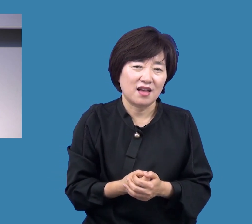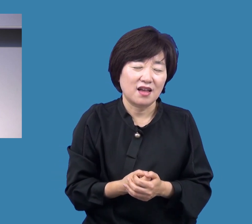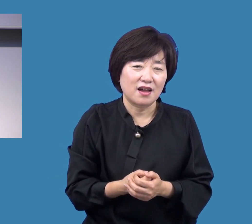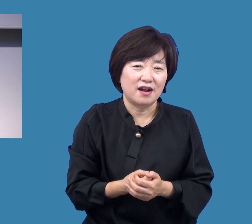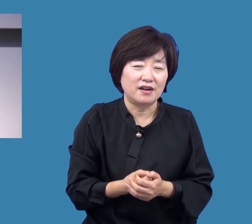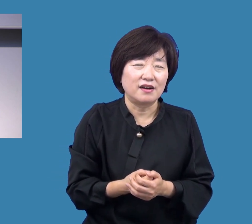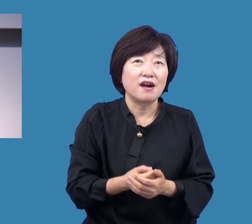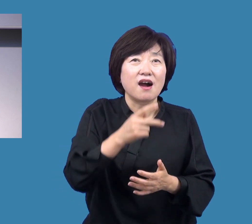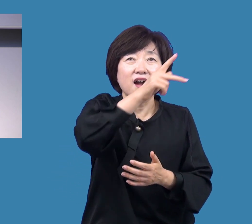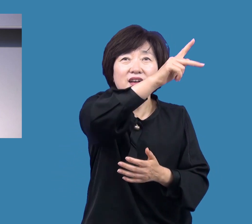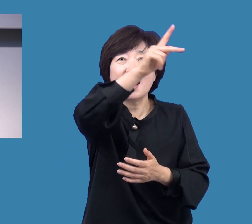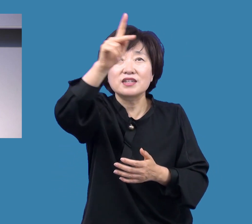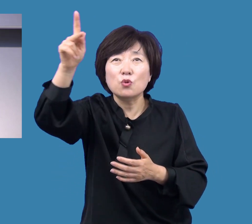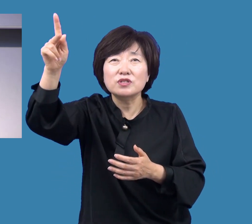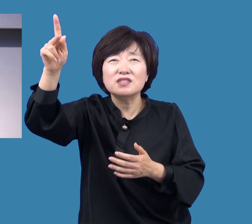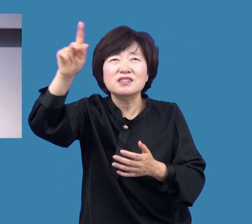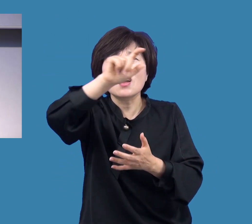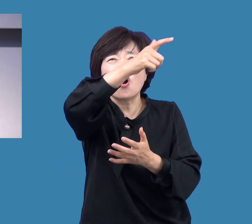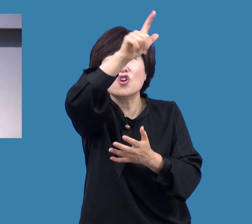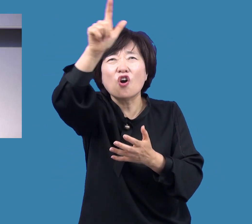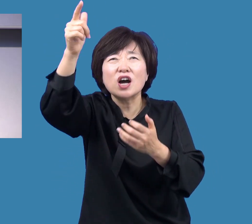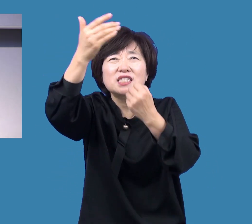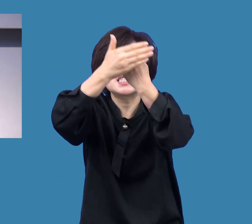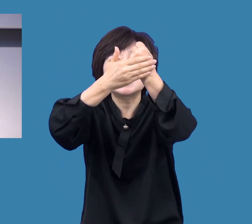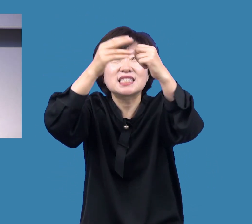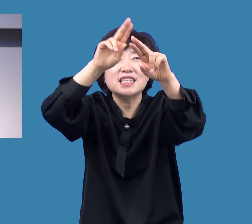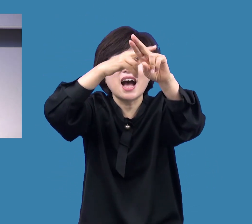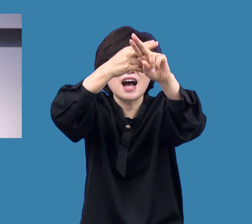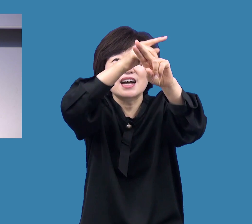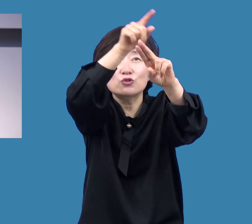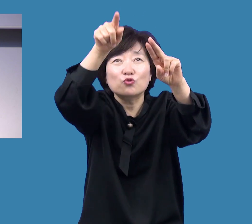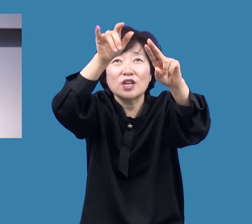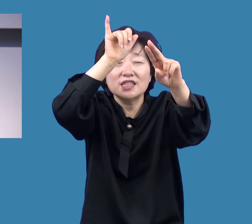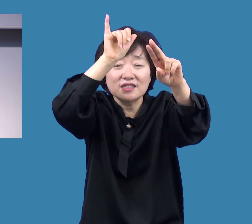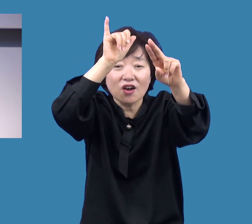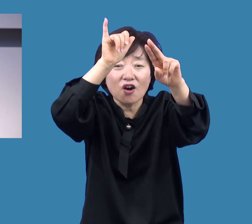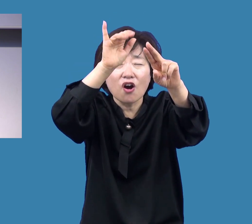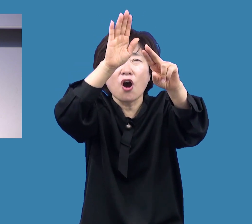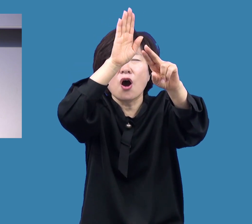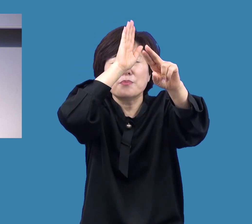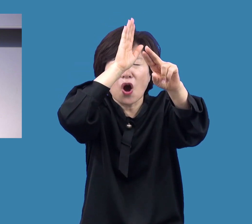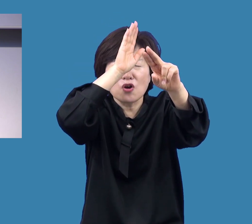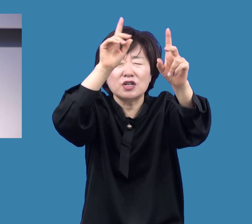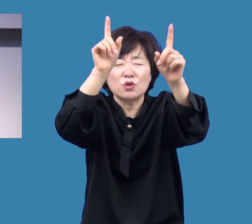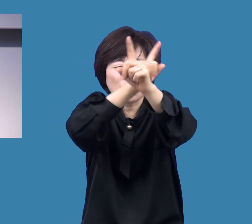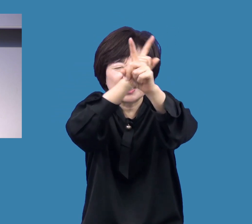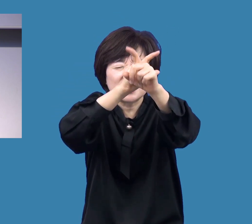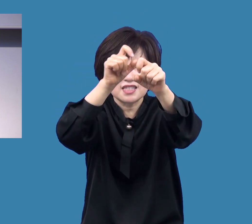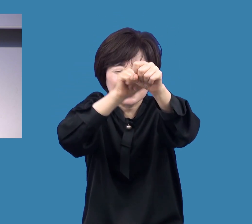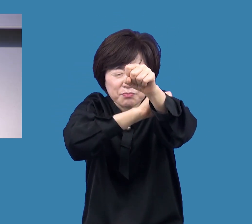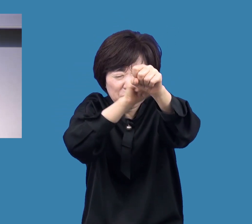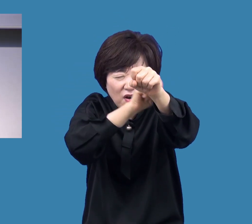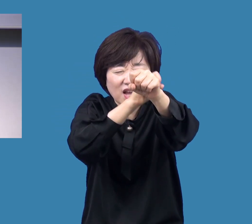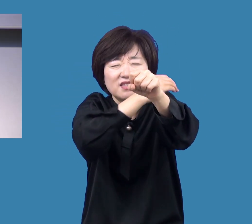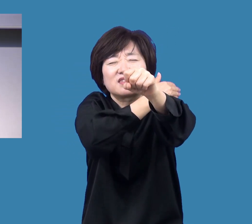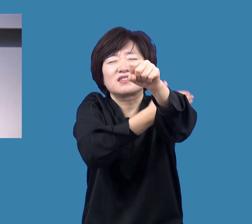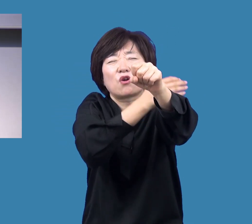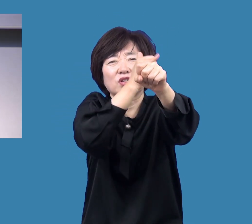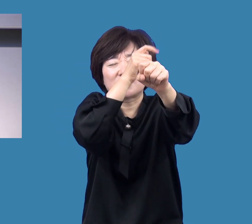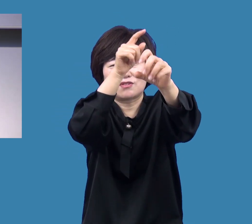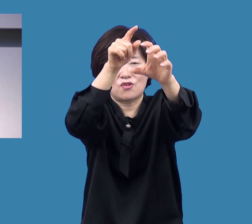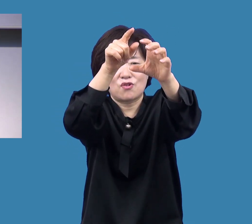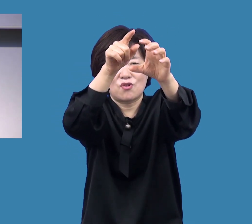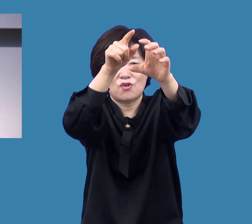그러니까 카이로스 시공간에 여러 가지가 있는데 그 중에서 특별히 병을 고치는 특별한 어떤 능력들이 있거든. 근데 이